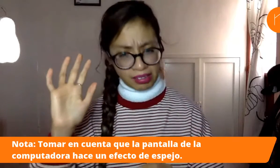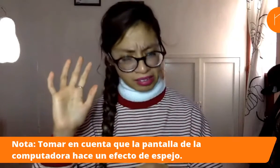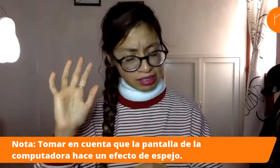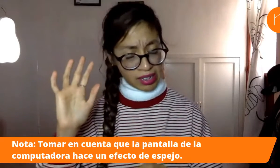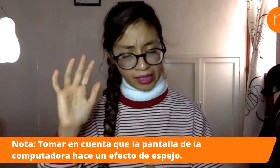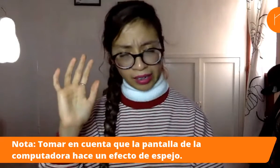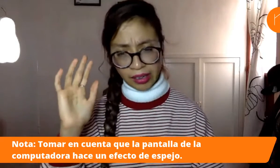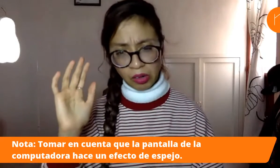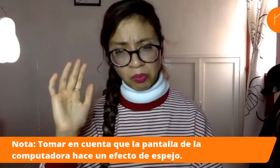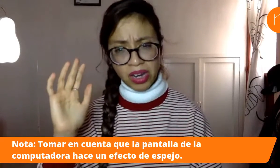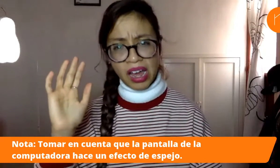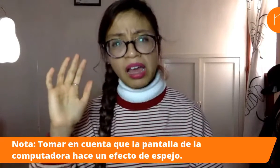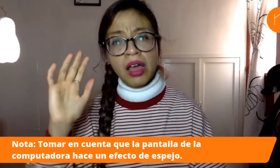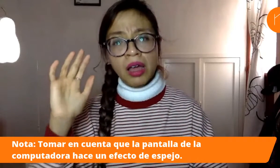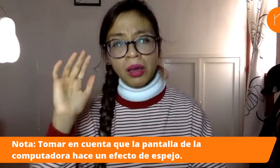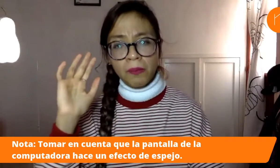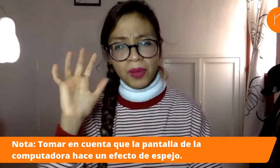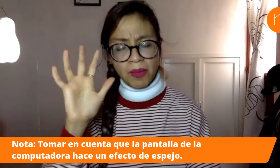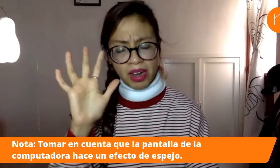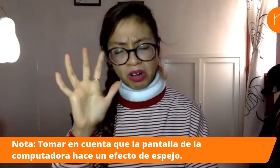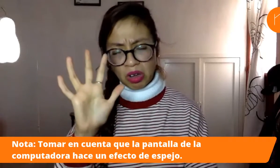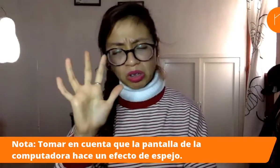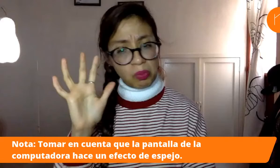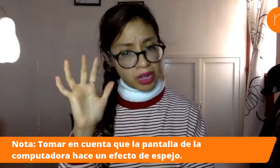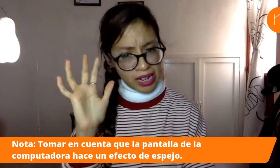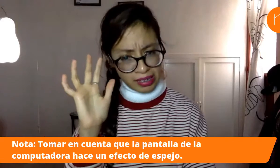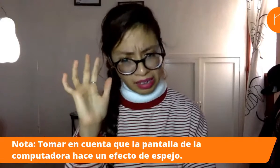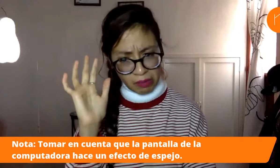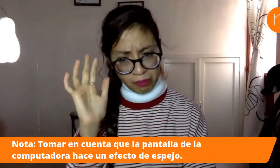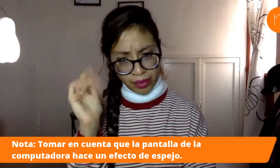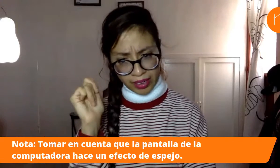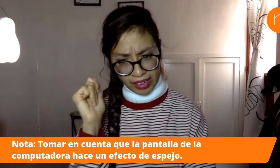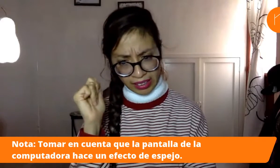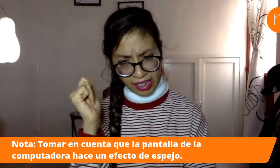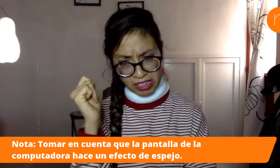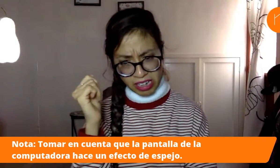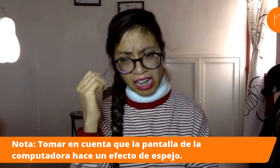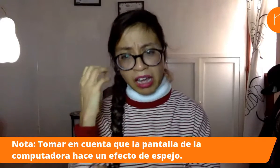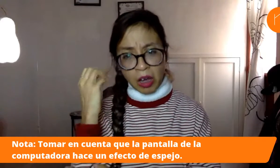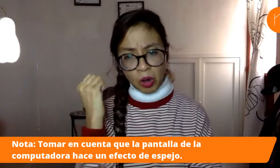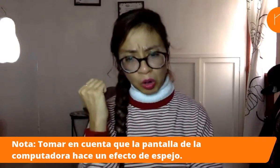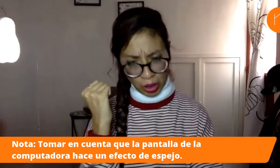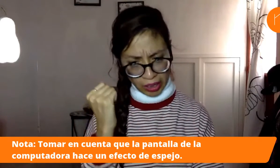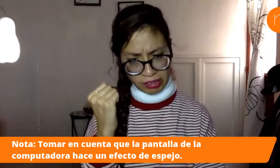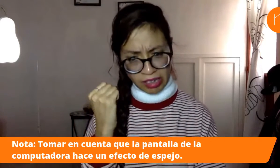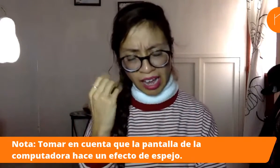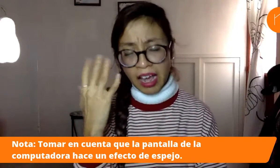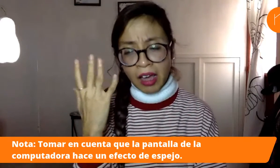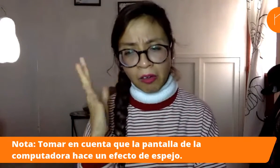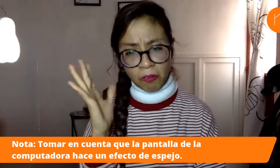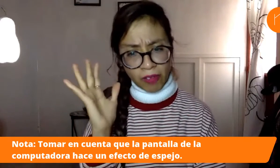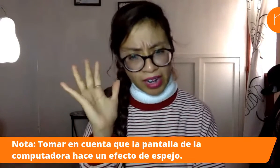Así se le denomina. Mi mano dominante es la derecha. Con esta van a